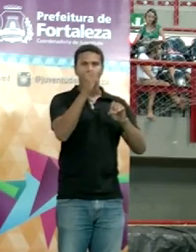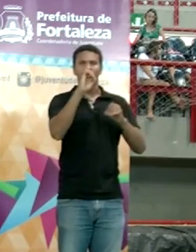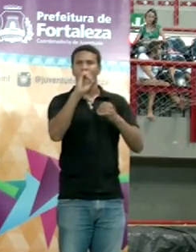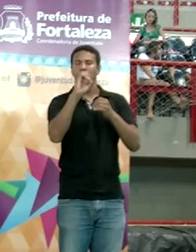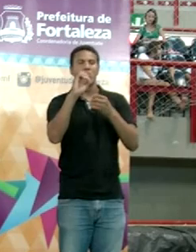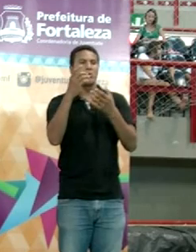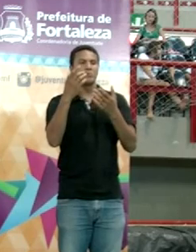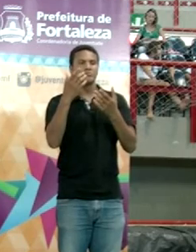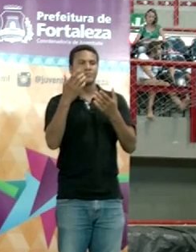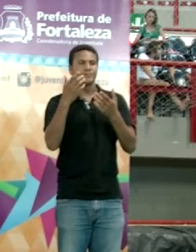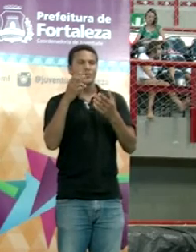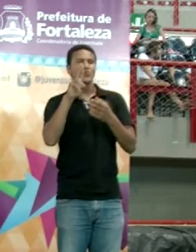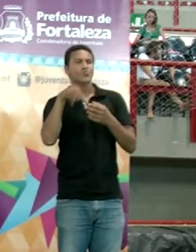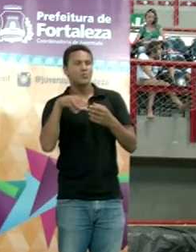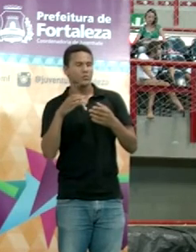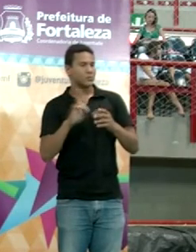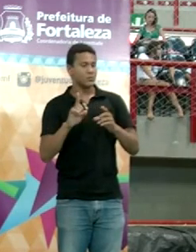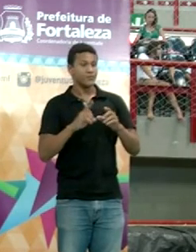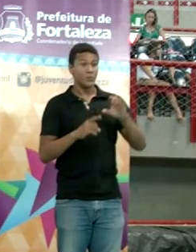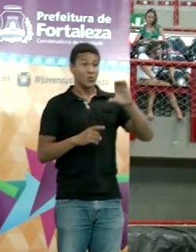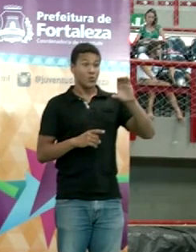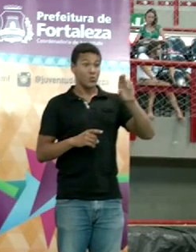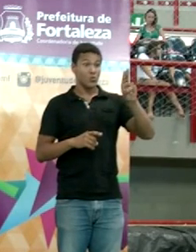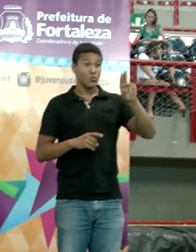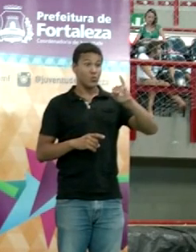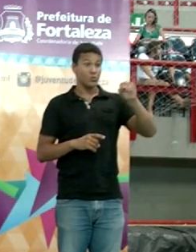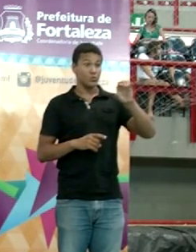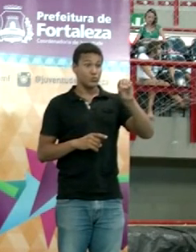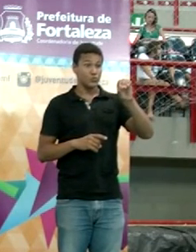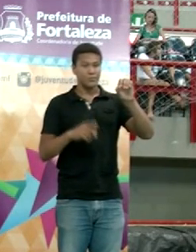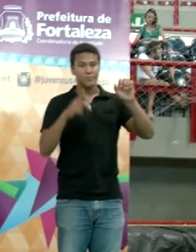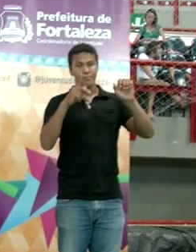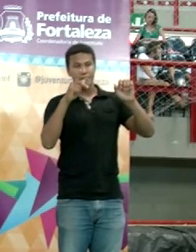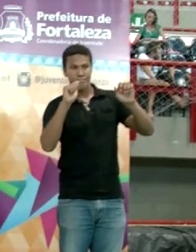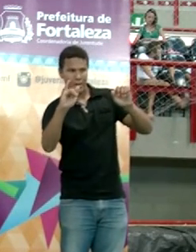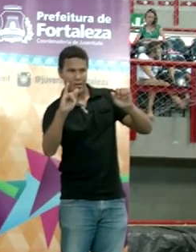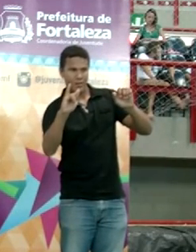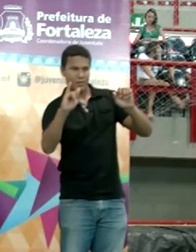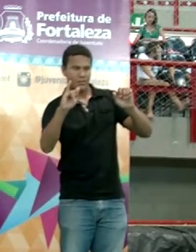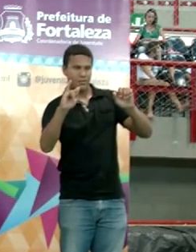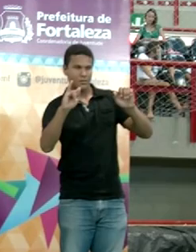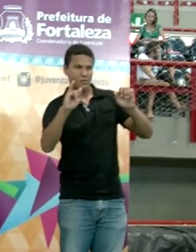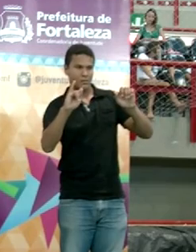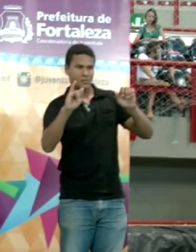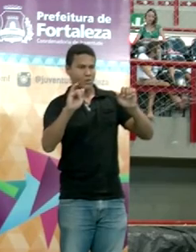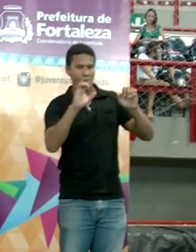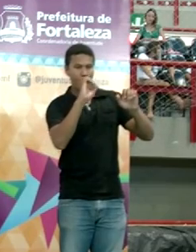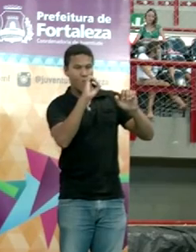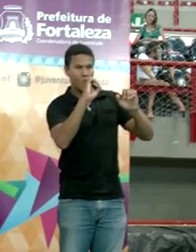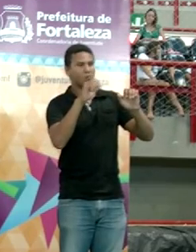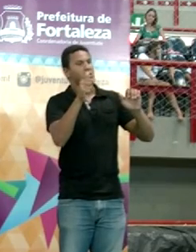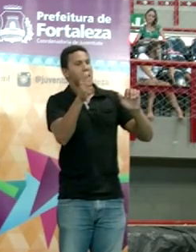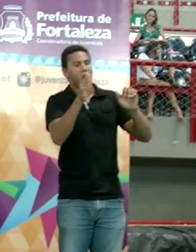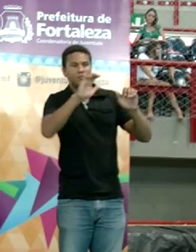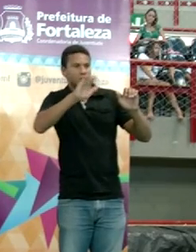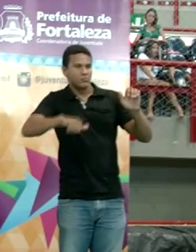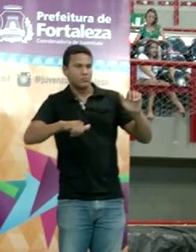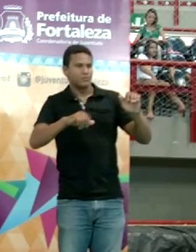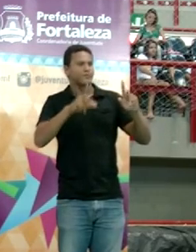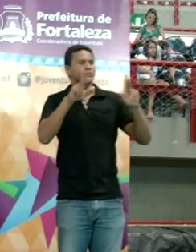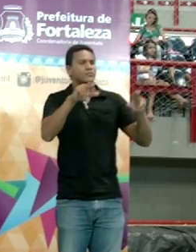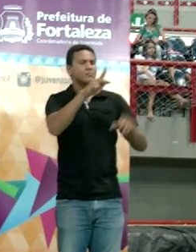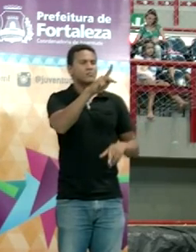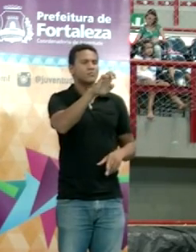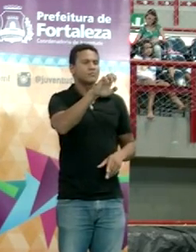mãe. E quando dizem cujo qual? O menino cujo qual, eu digo lascou. Mesma coisa pelo.